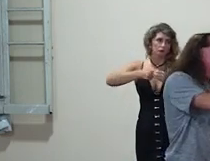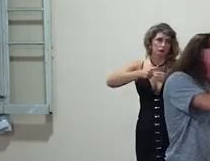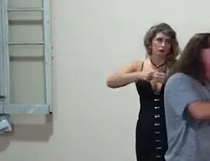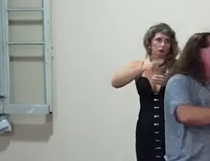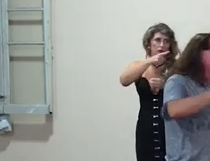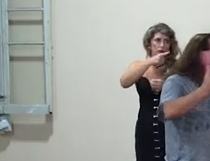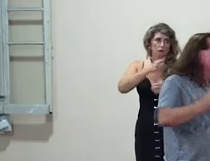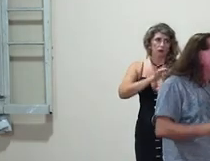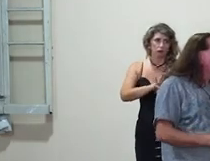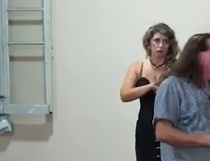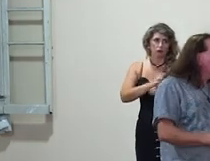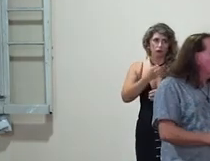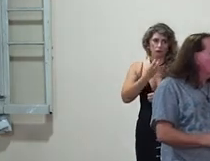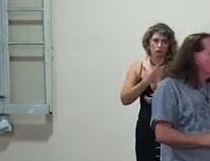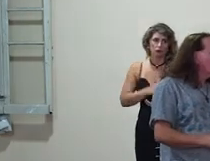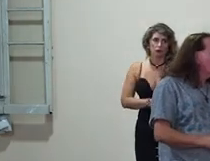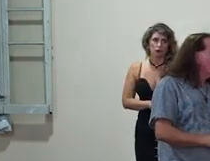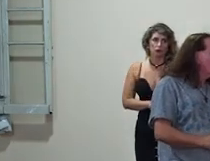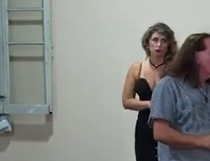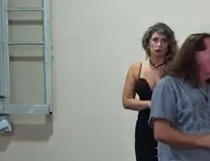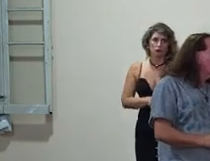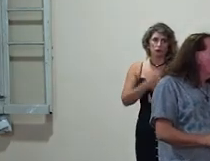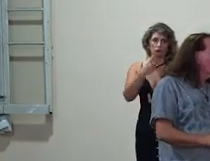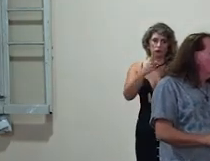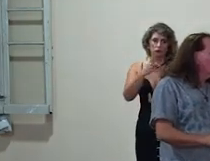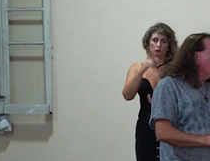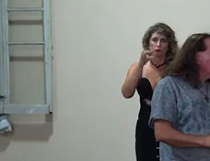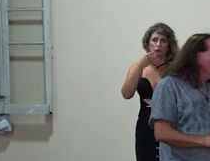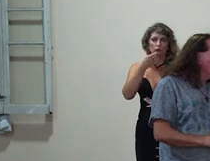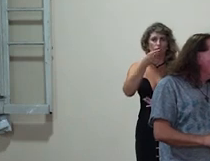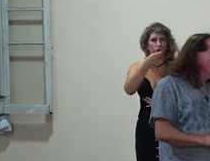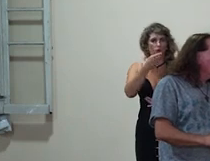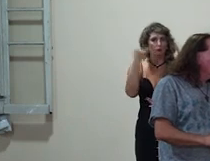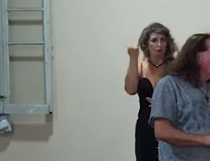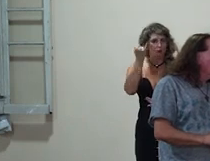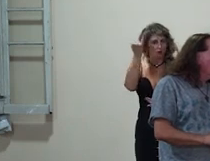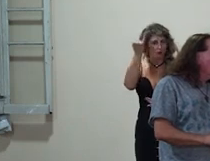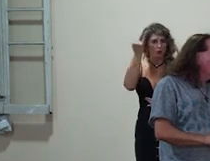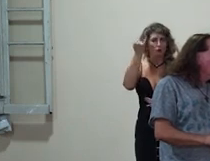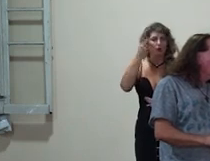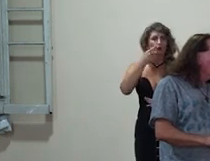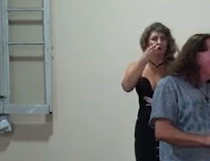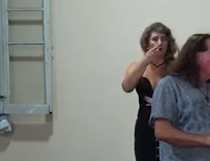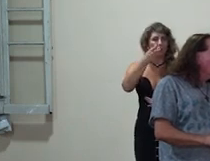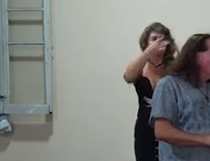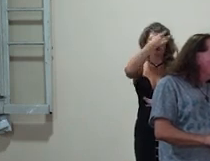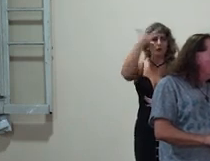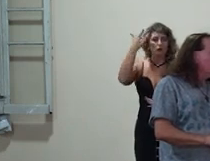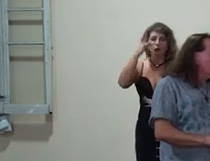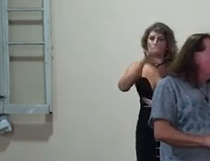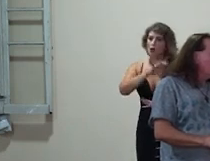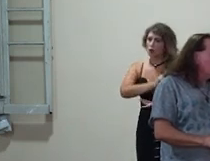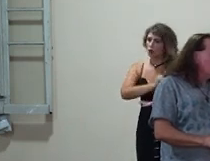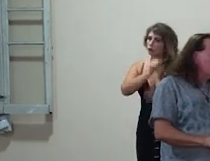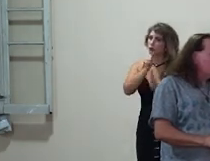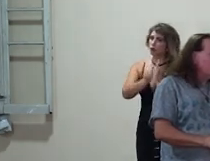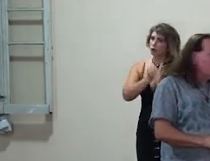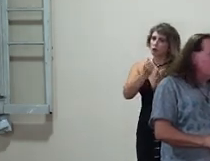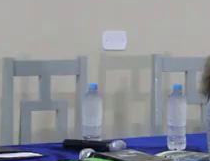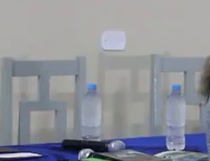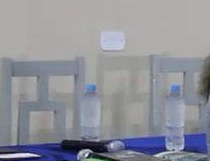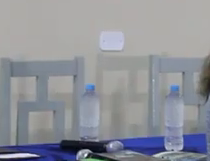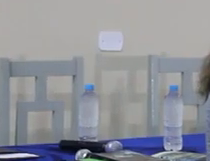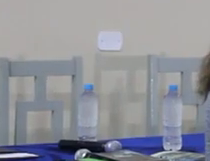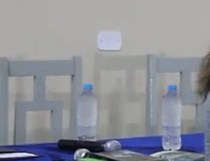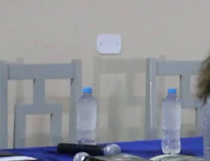está aí para isso, eu acho que... O teu registro é muito importante quando ele fala que as pessoas que amam Paranaguá estão aqui. É, essa é verdade. Mas